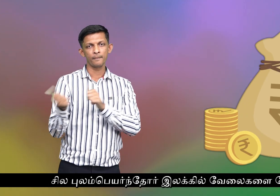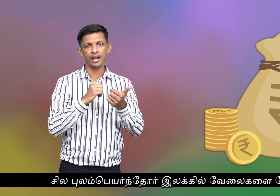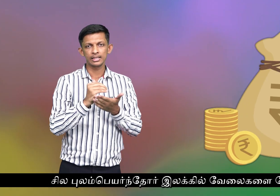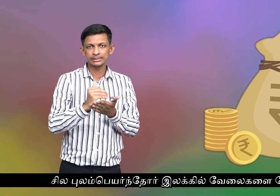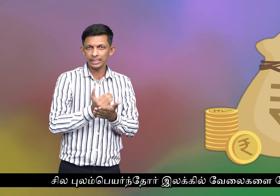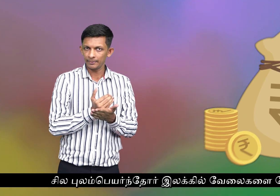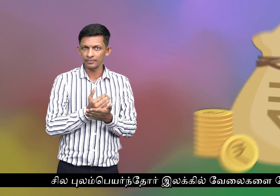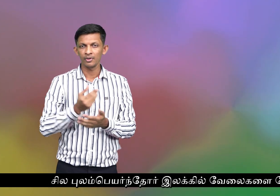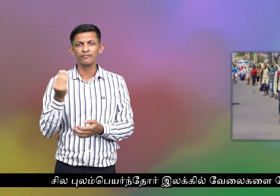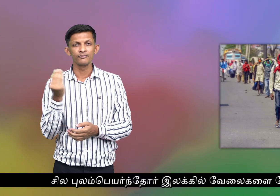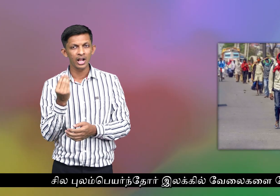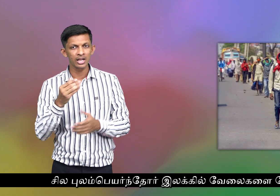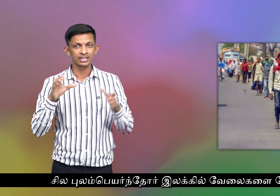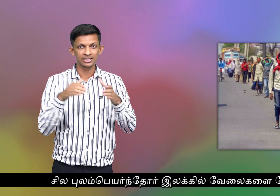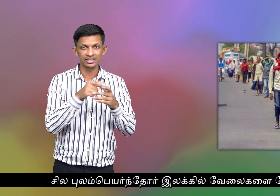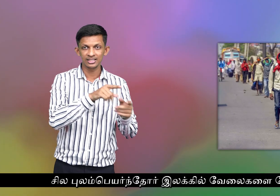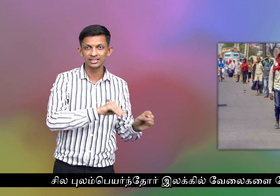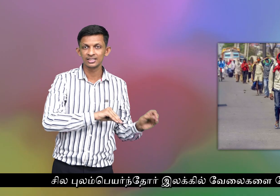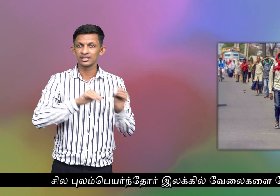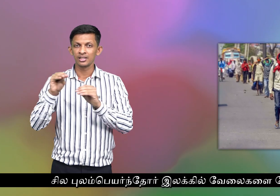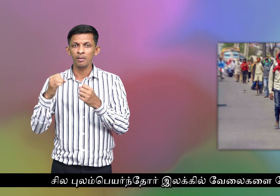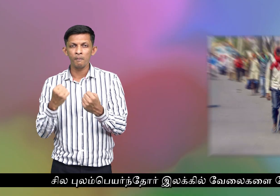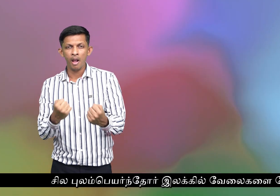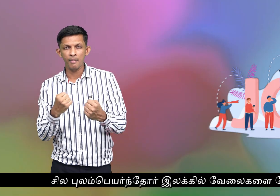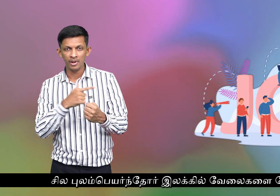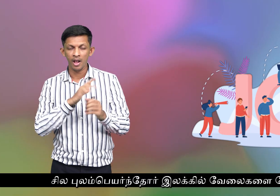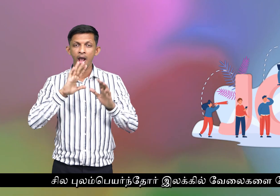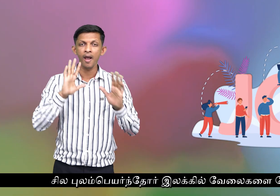சில புலம்பெயர்ந்தோர் இலக்கில் வேலைகளை மேற்கொள்ளலாம்,